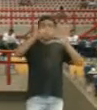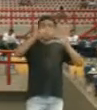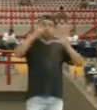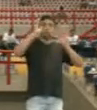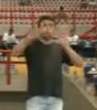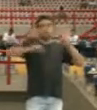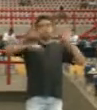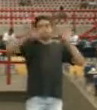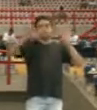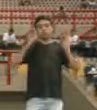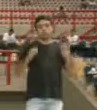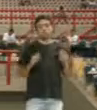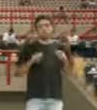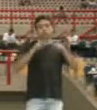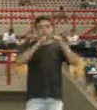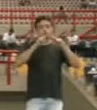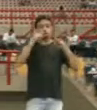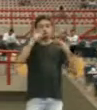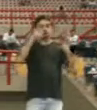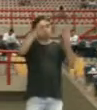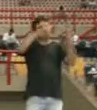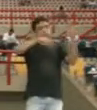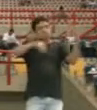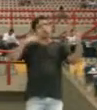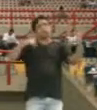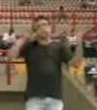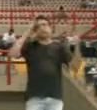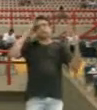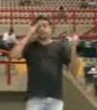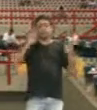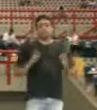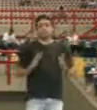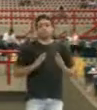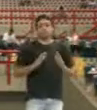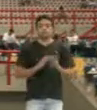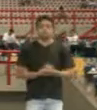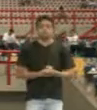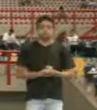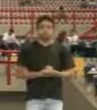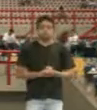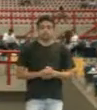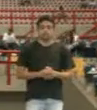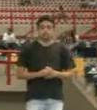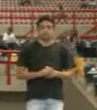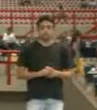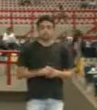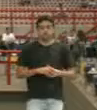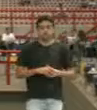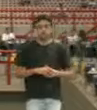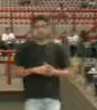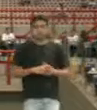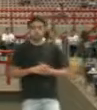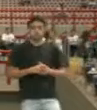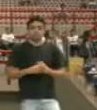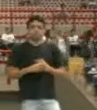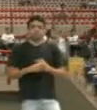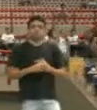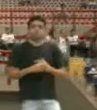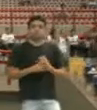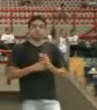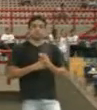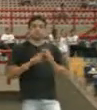dada, melhor. Porque o corretor vai entender a tua tese. Para frente. Minha pergunta introdutória foi: o que eu